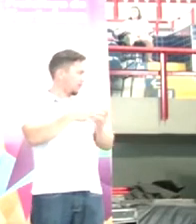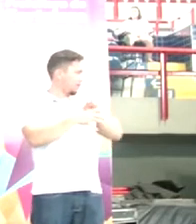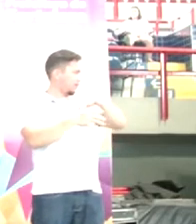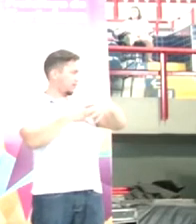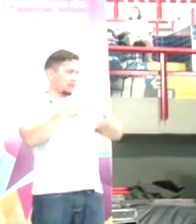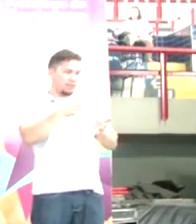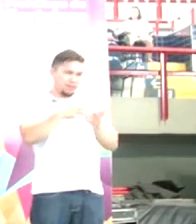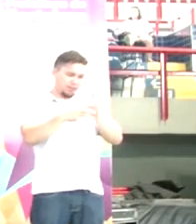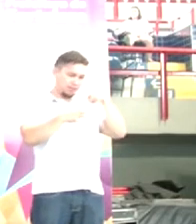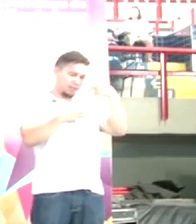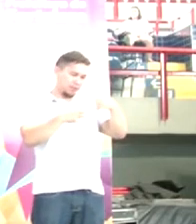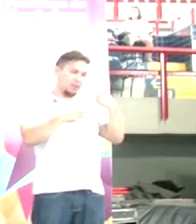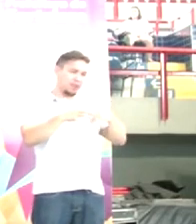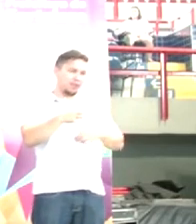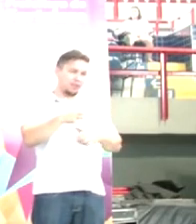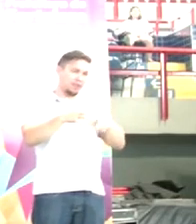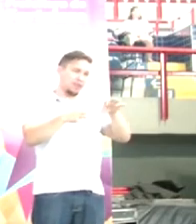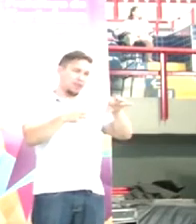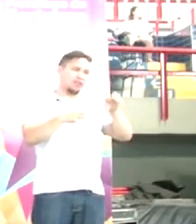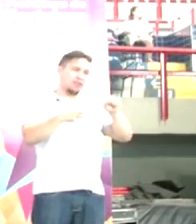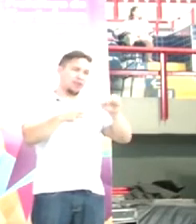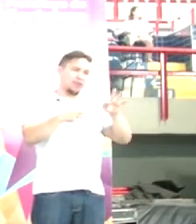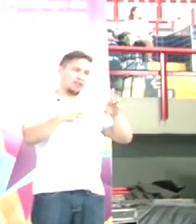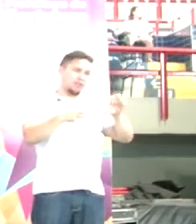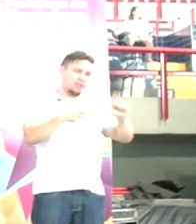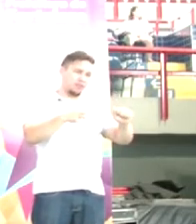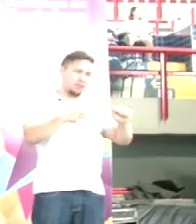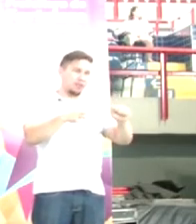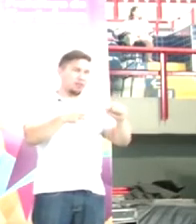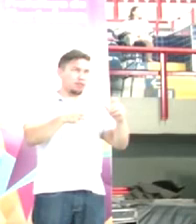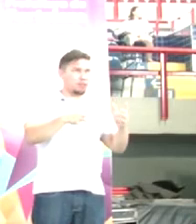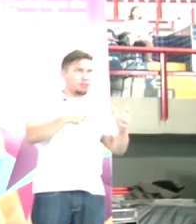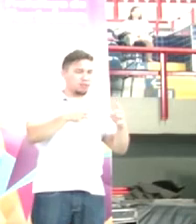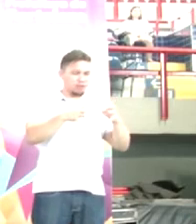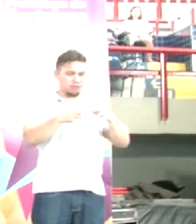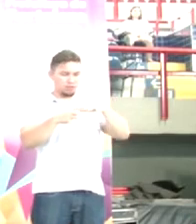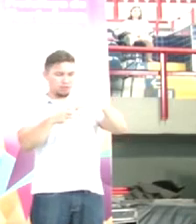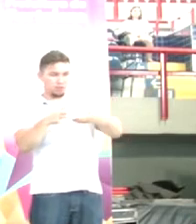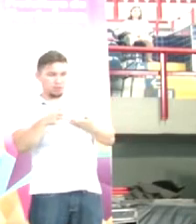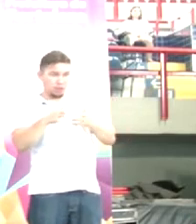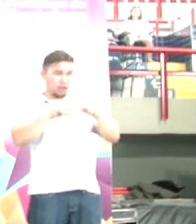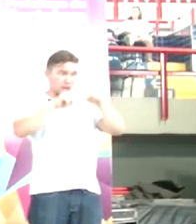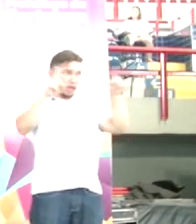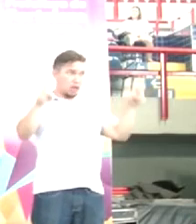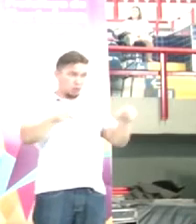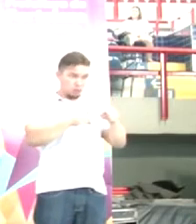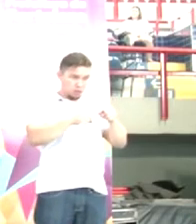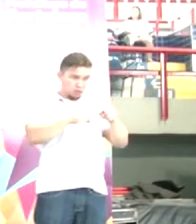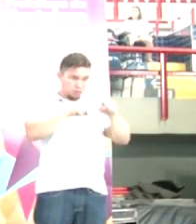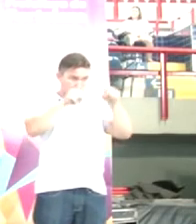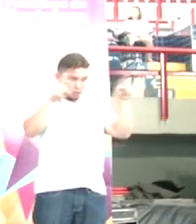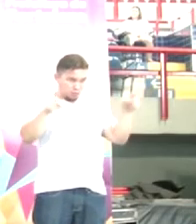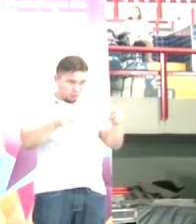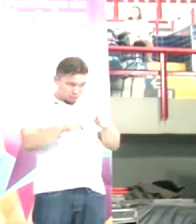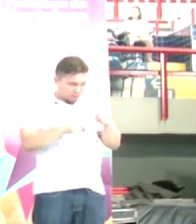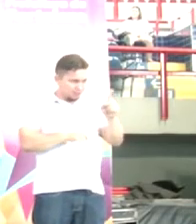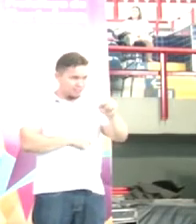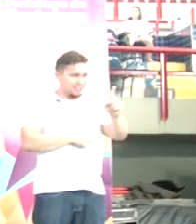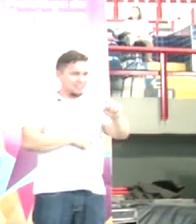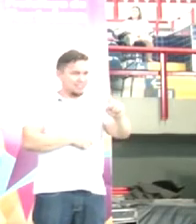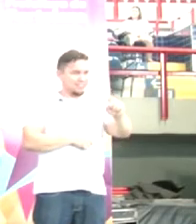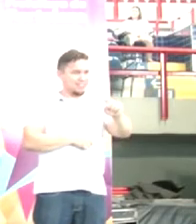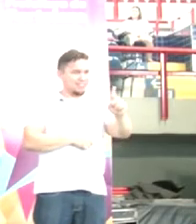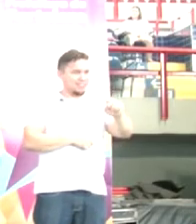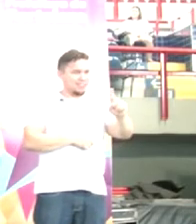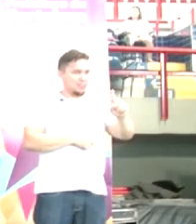uma esfera. Tá legal? Então a esfera, cuidado para não pensar, pessoal, esfera é um círculo. De jeito